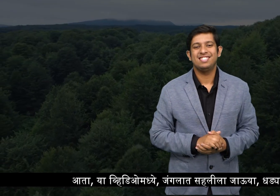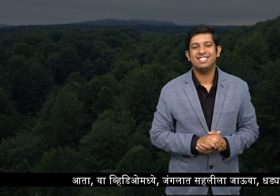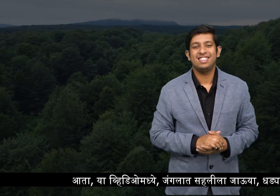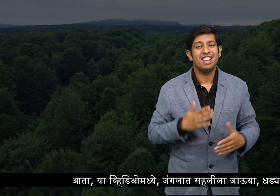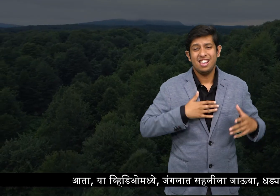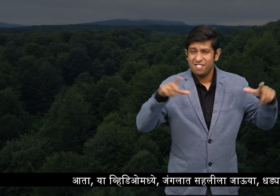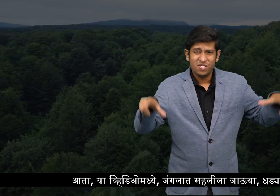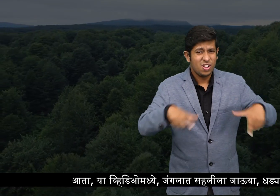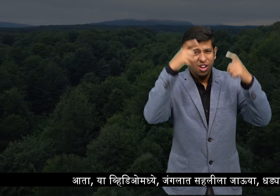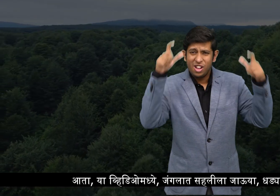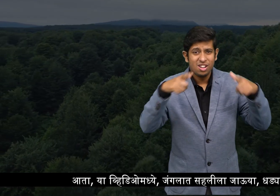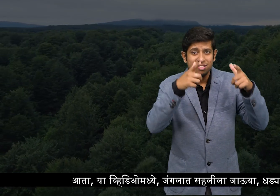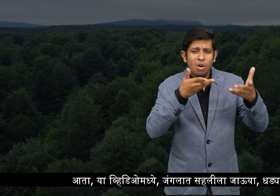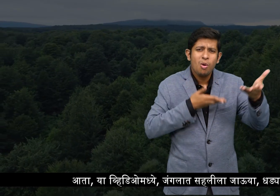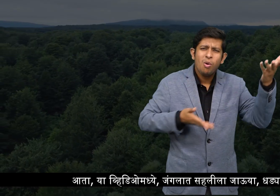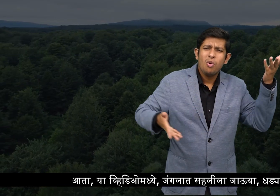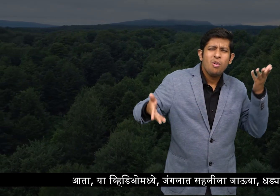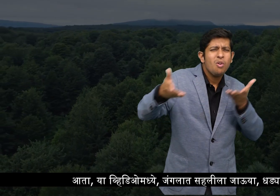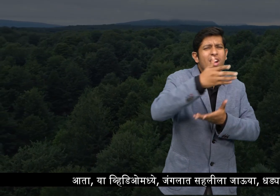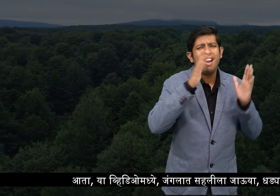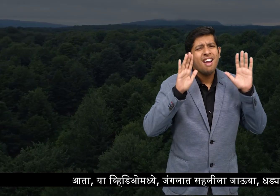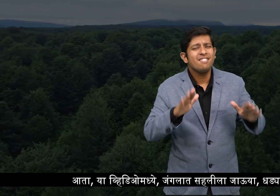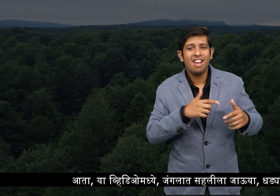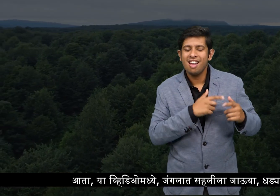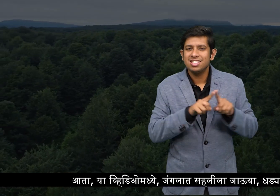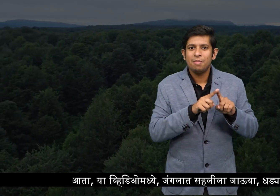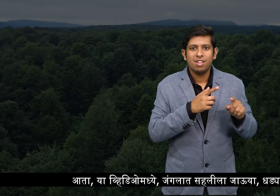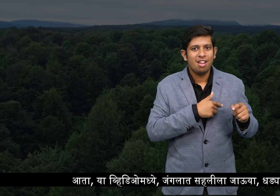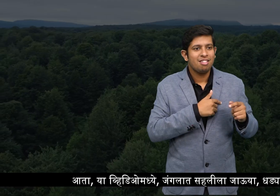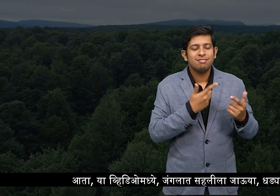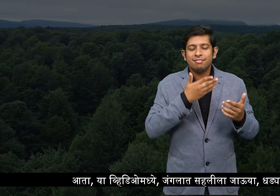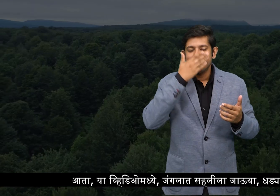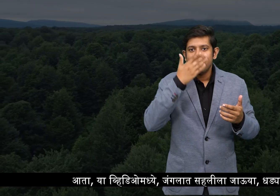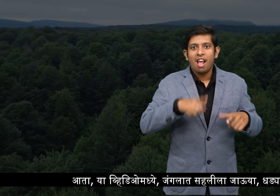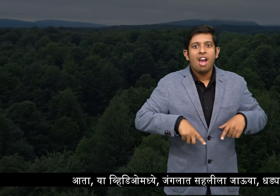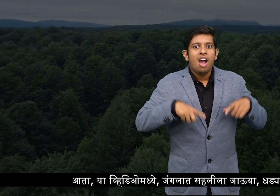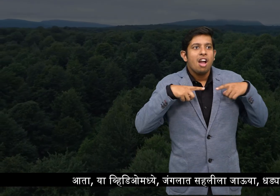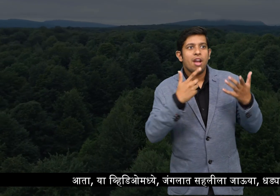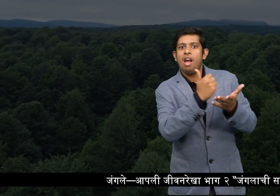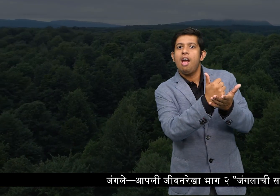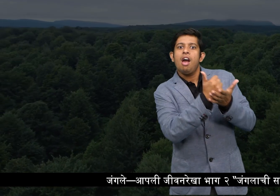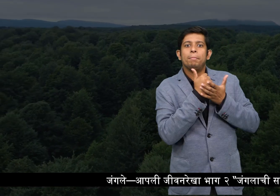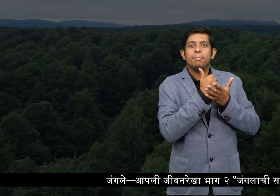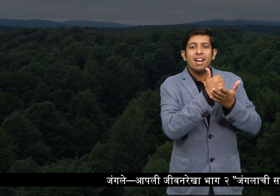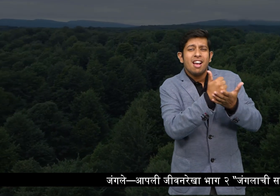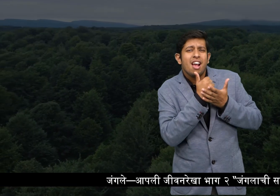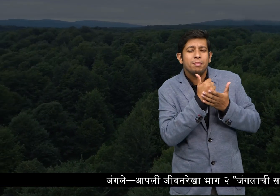आता या व्हिडिओमध्ये जंगलात सहलीला जाऊया. धड्याच्या मदतीने जंगले आपली